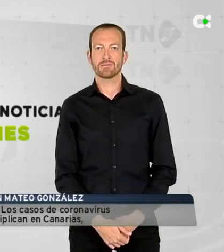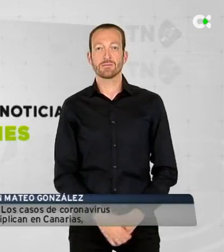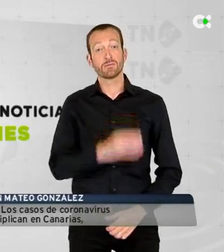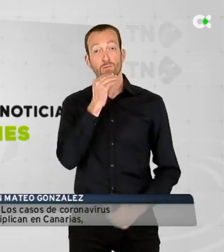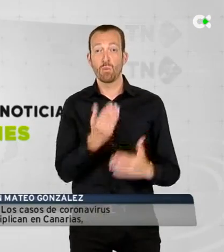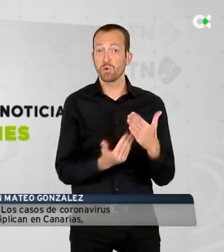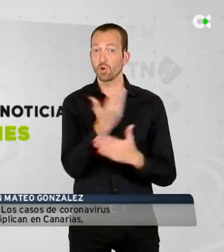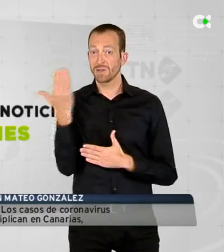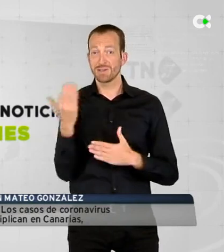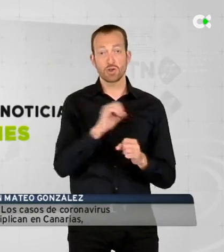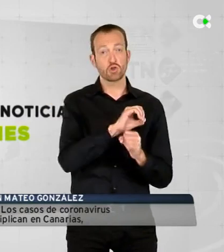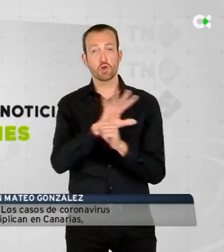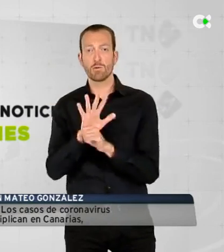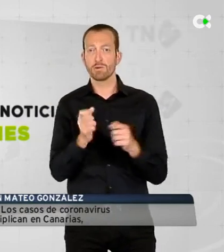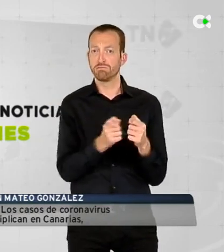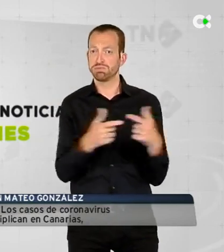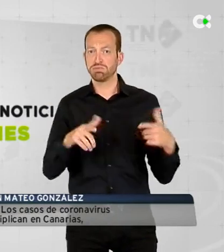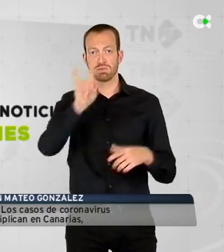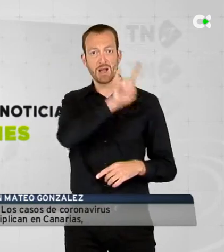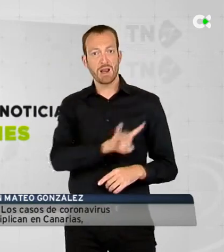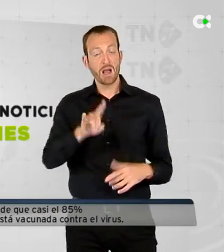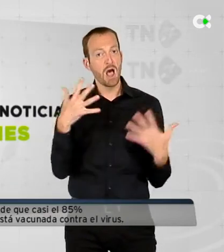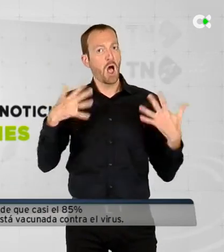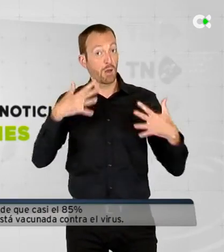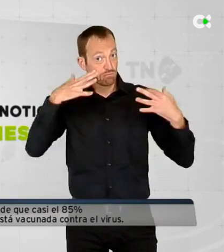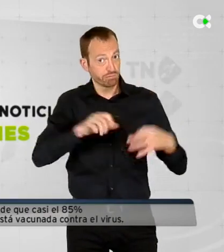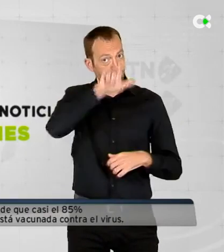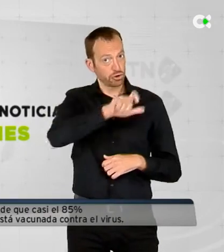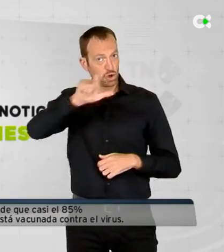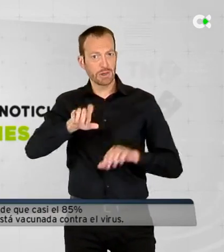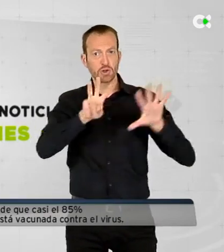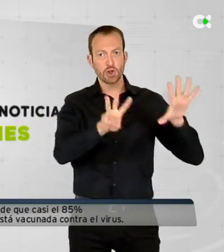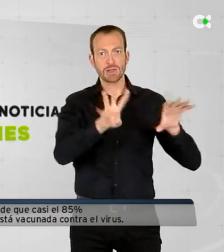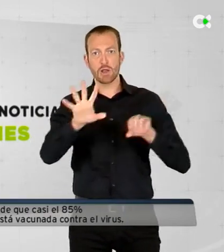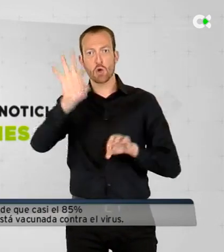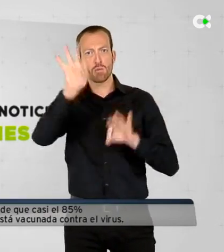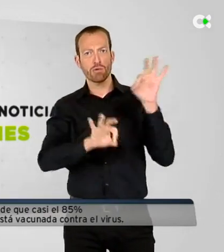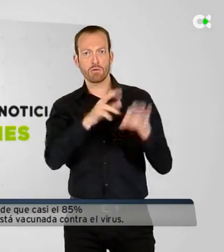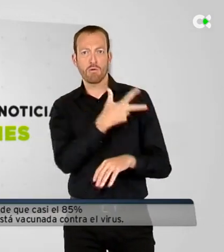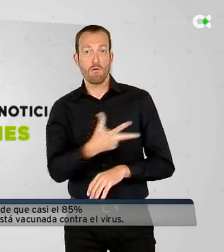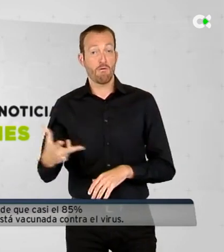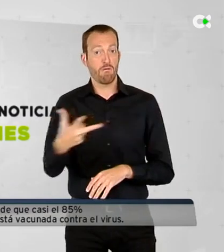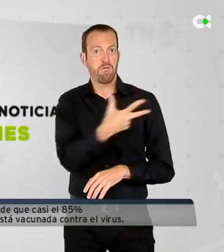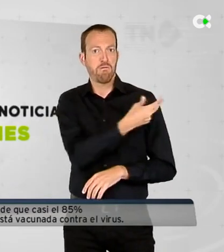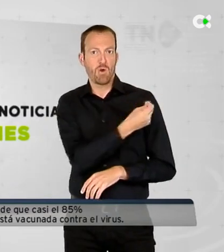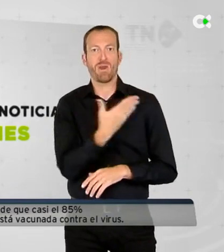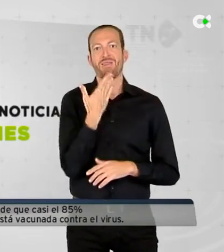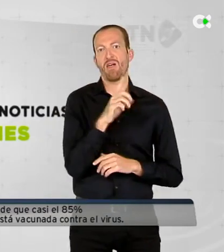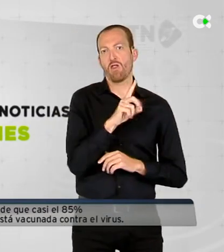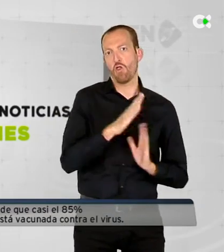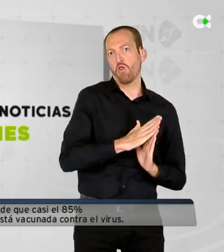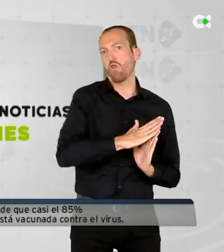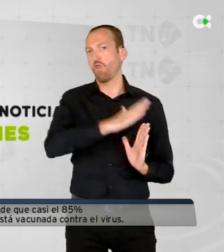¿Qué tal? Buenos días. Los casos de coronavirus se multiplican en Canarias y eso a pesar de que casi el 85 por ciento de la población diana